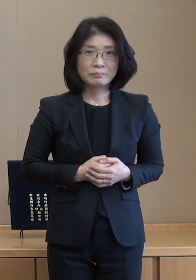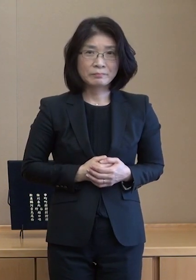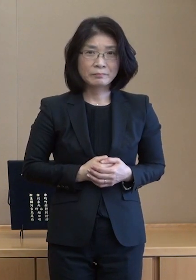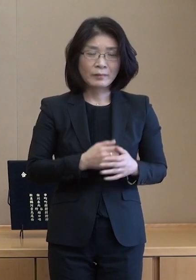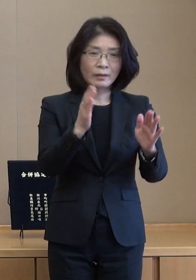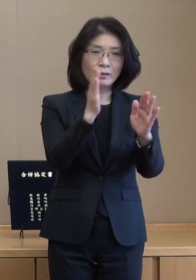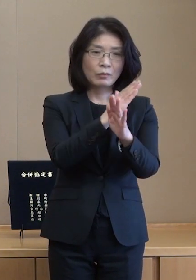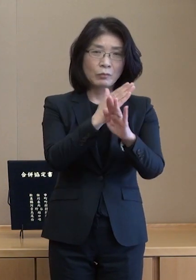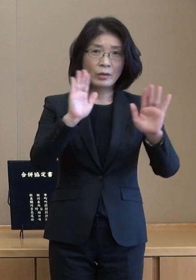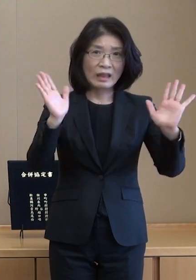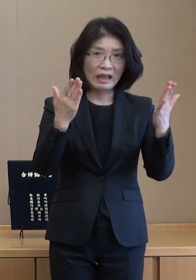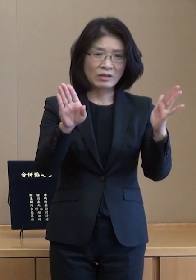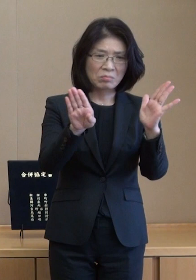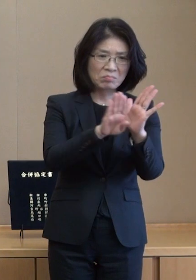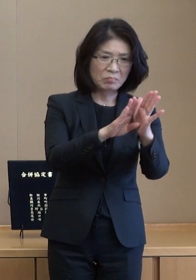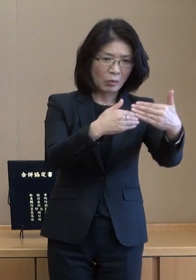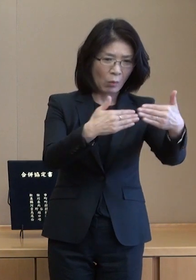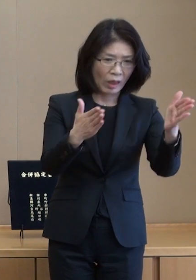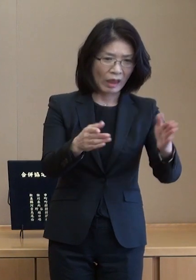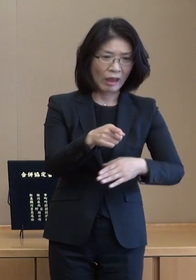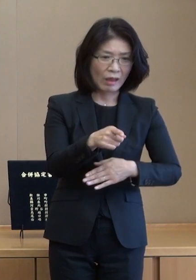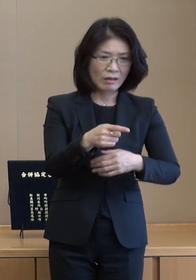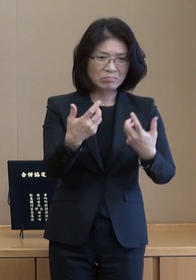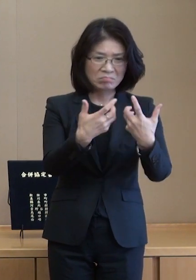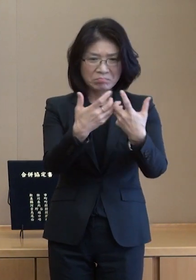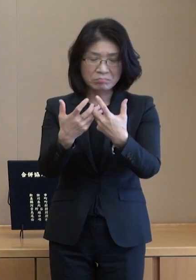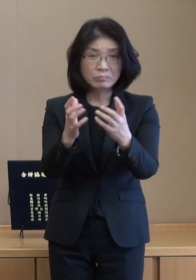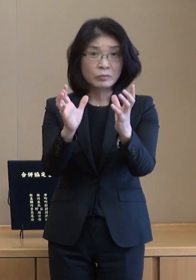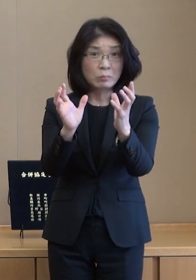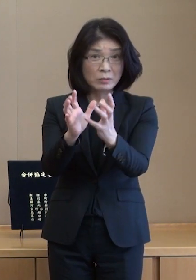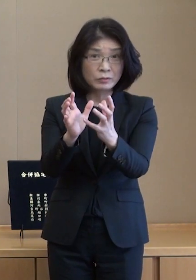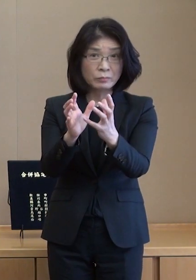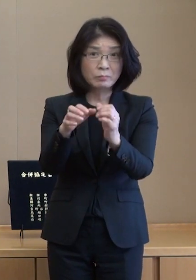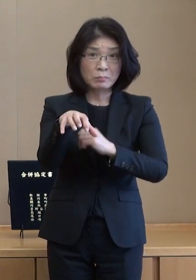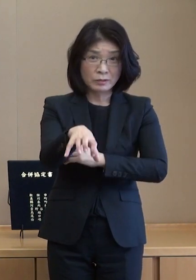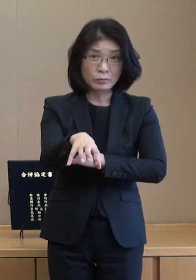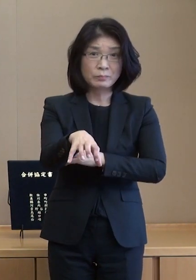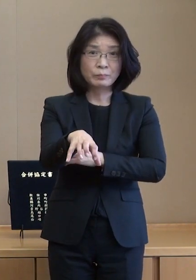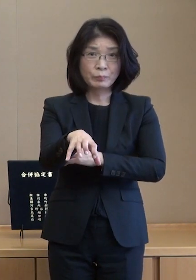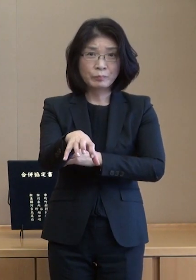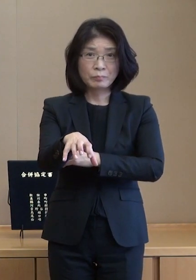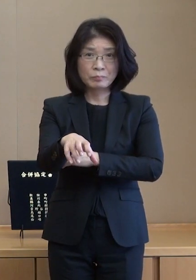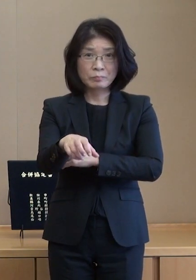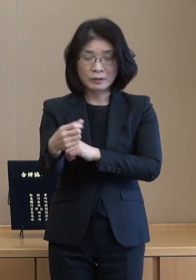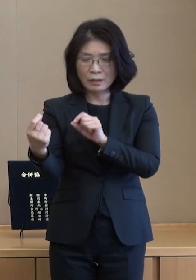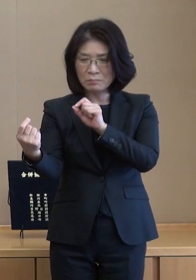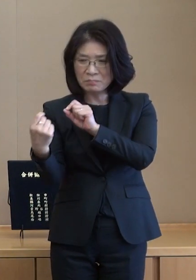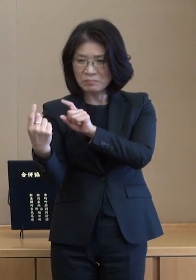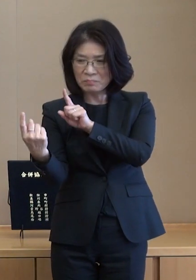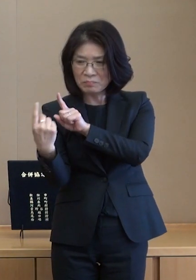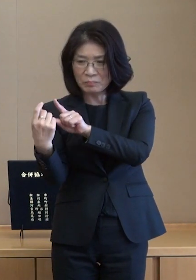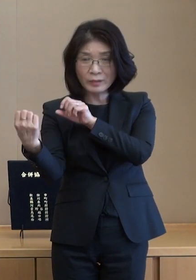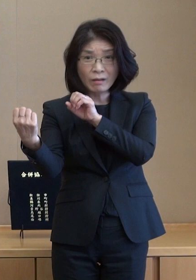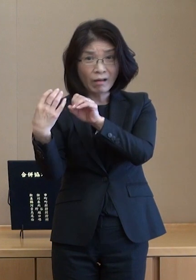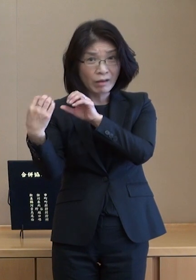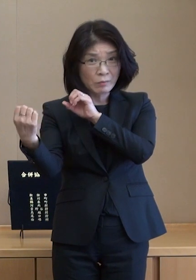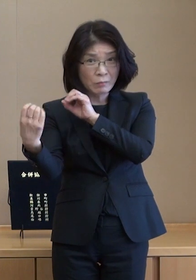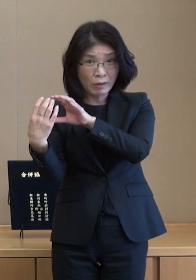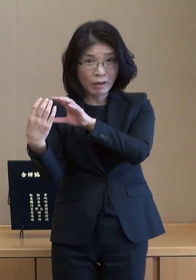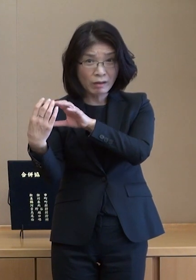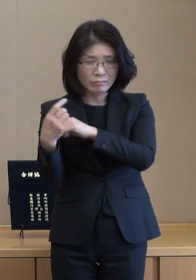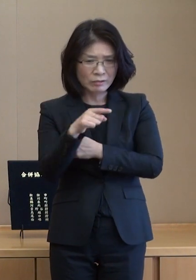が悪い一平空間や混雑している場所また緊急るでの愛はという